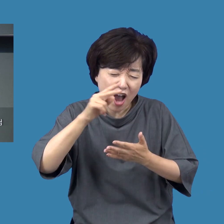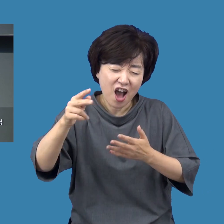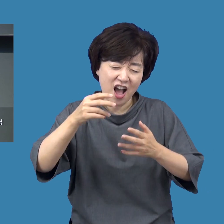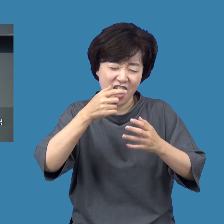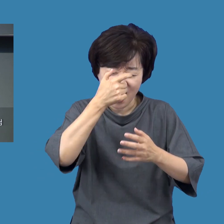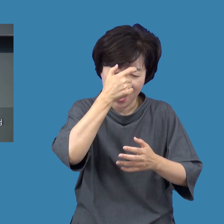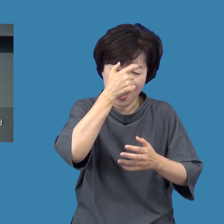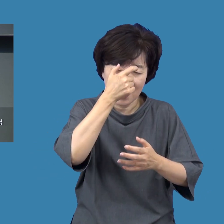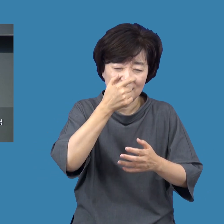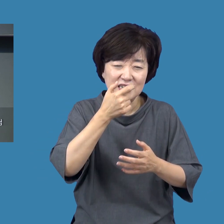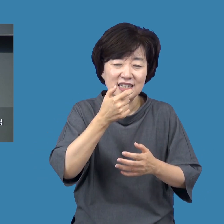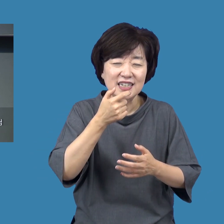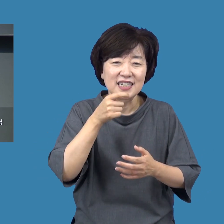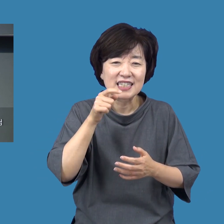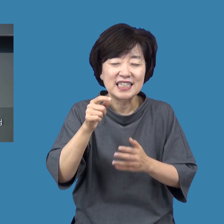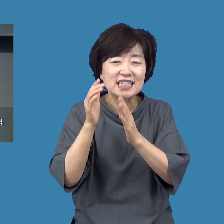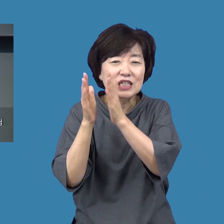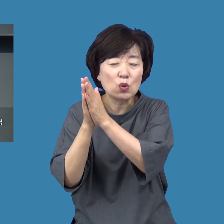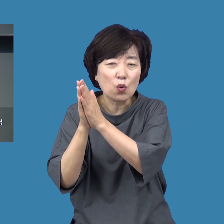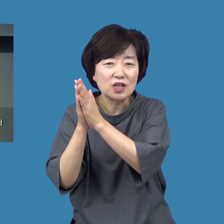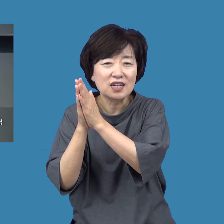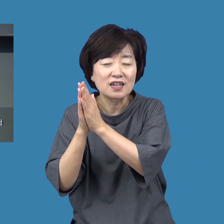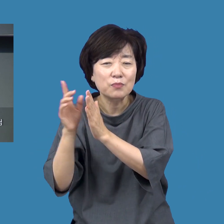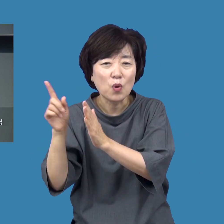이 기도를 여러분 뭐라고 부르는지 아세요?